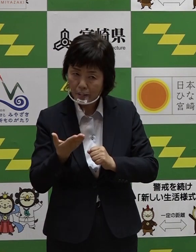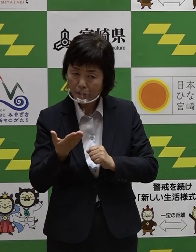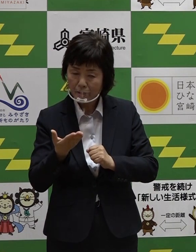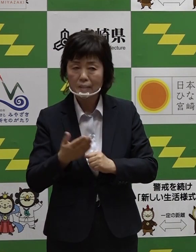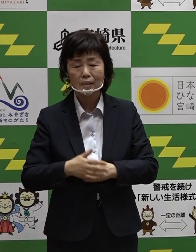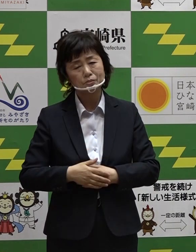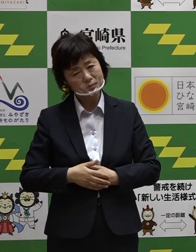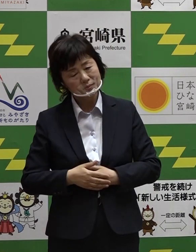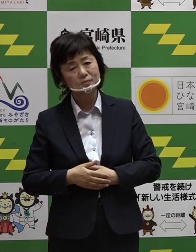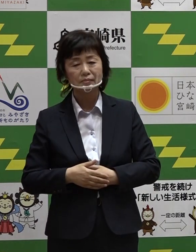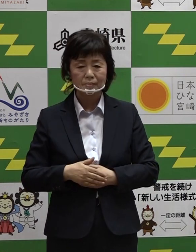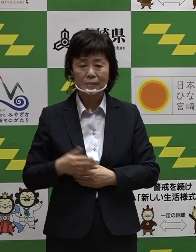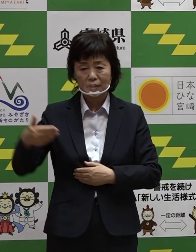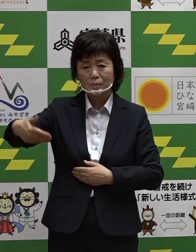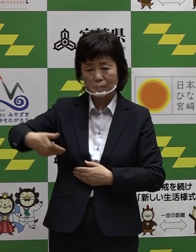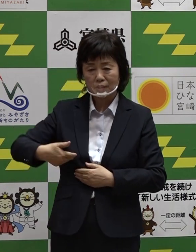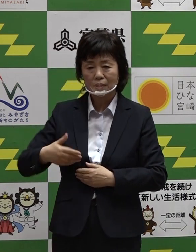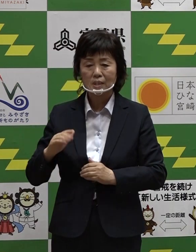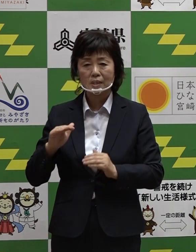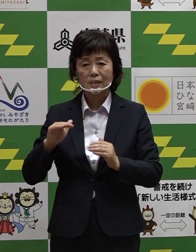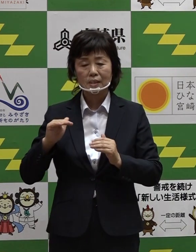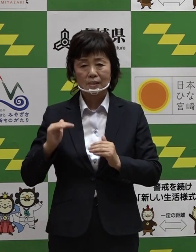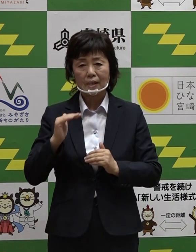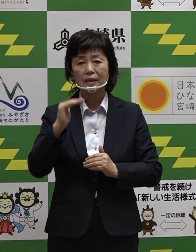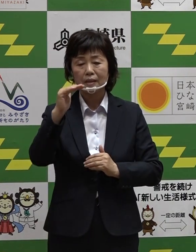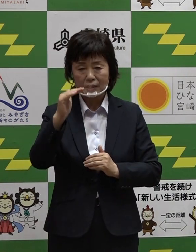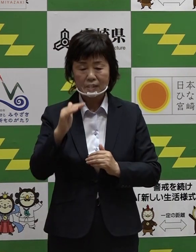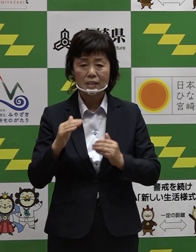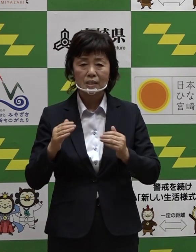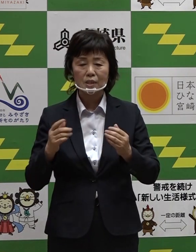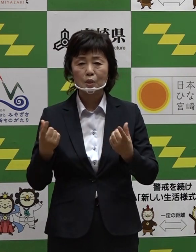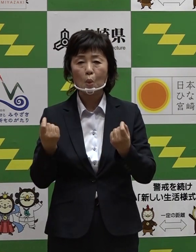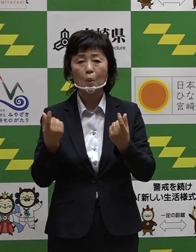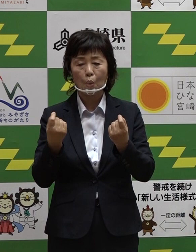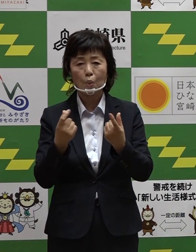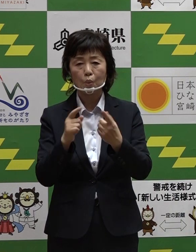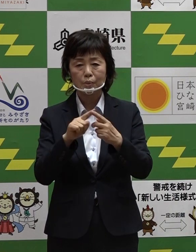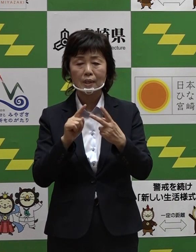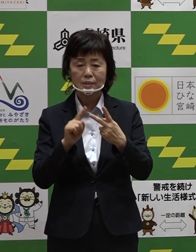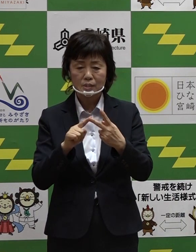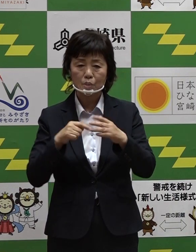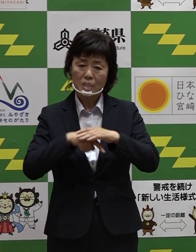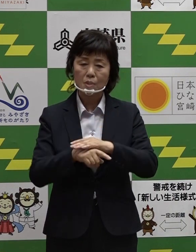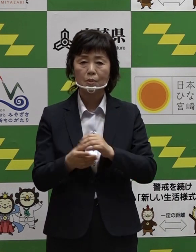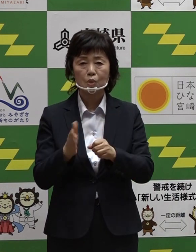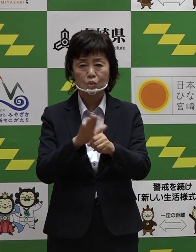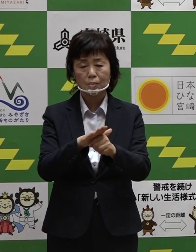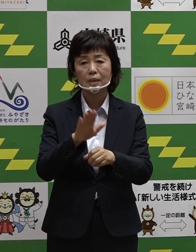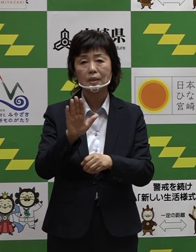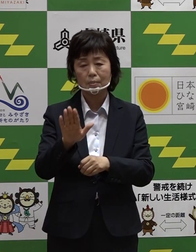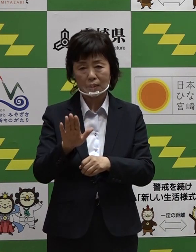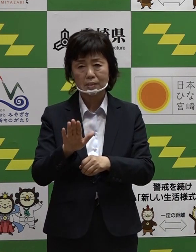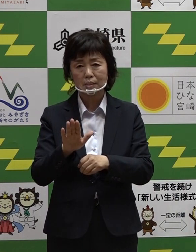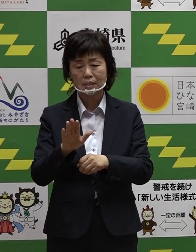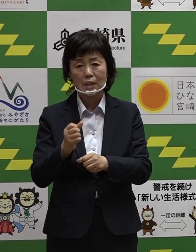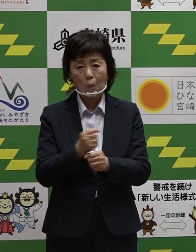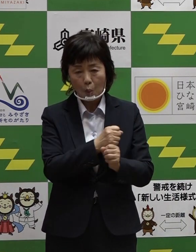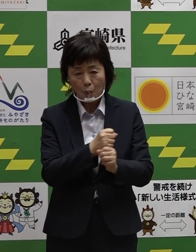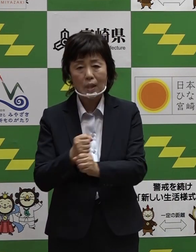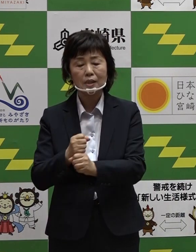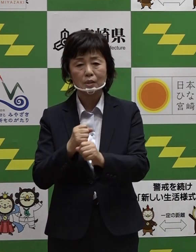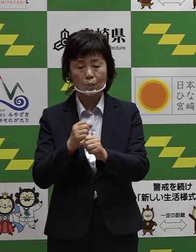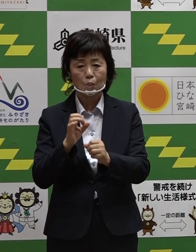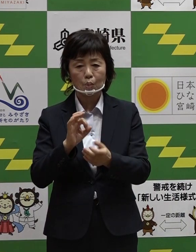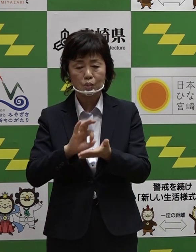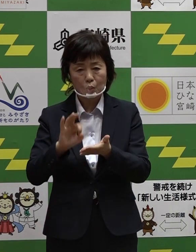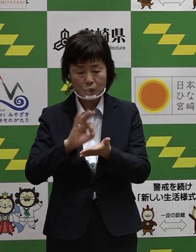は、今ご指摘がありましたような、いずれにせよ両方の意味合いというものがあるかと思います。応援消費としてそこを